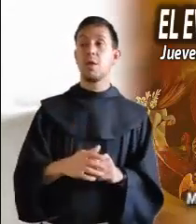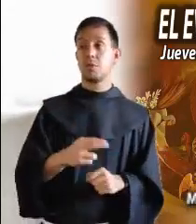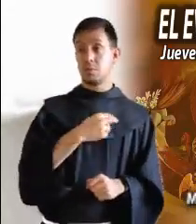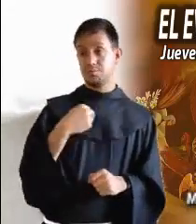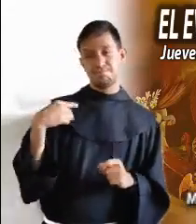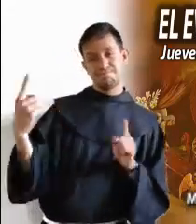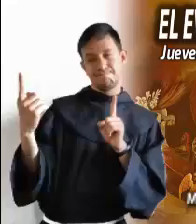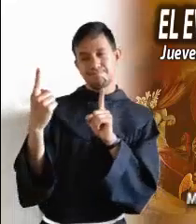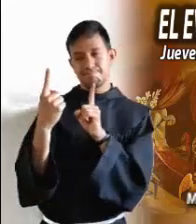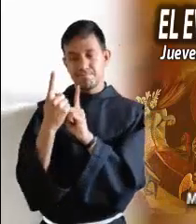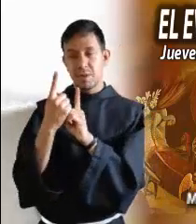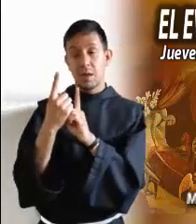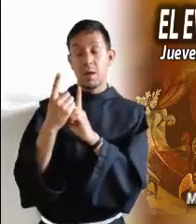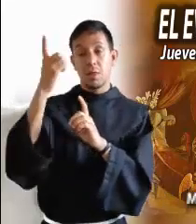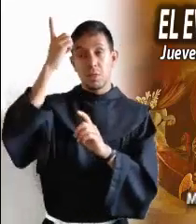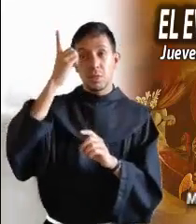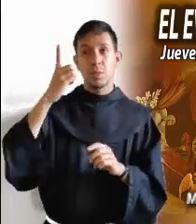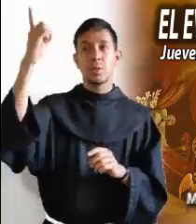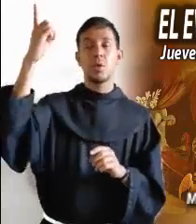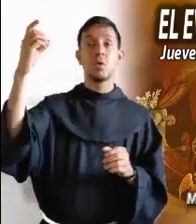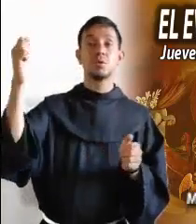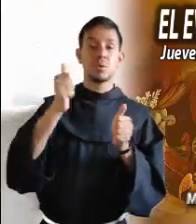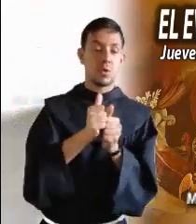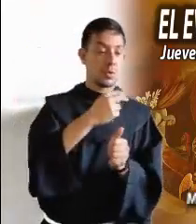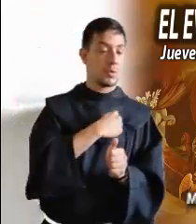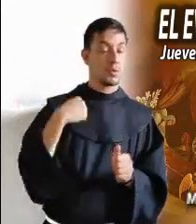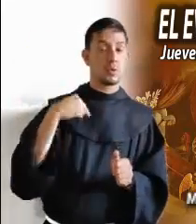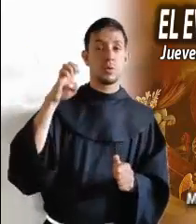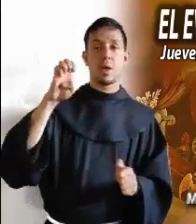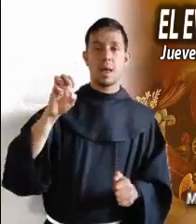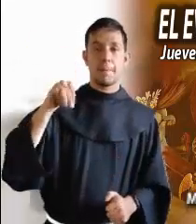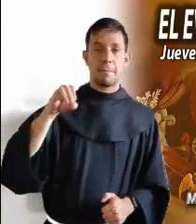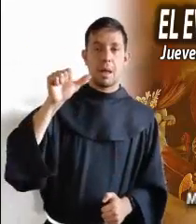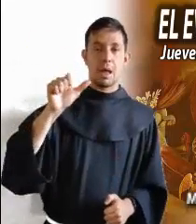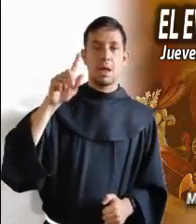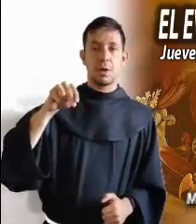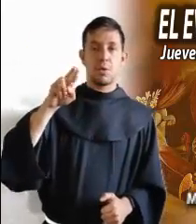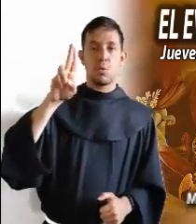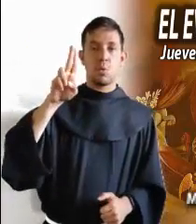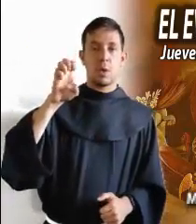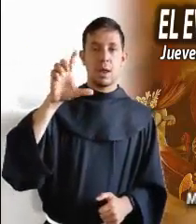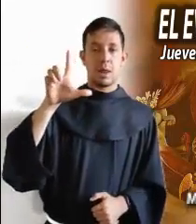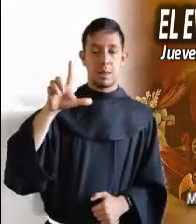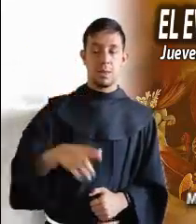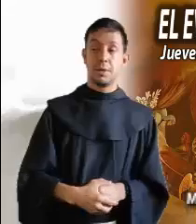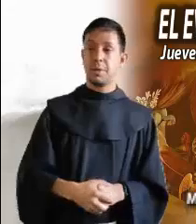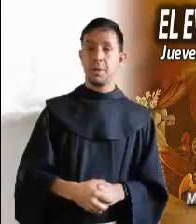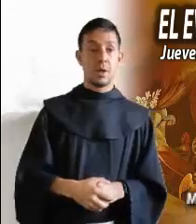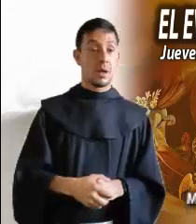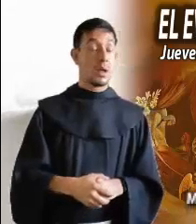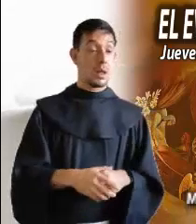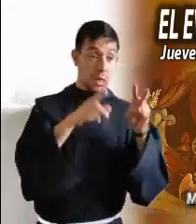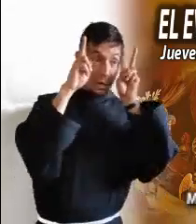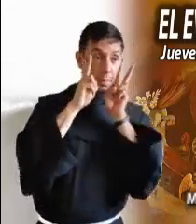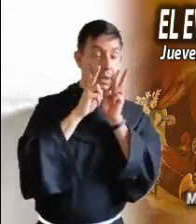este Emmanuel, Dios con nosotros. A través del seno de María ha tomado carne